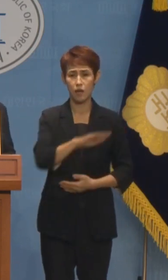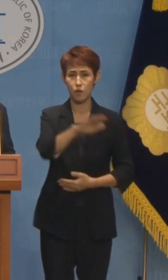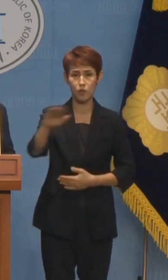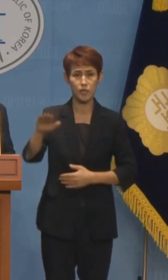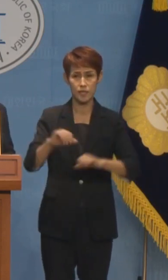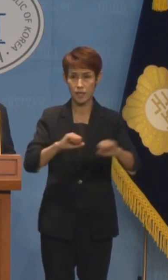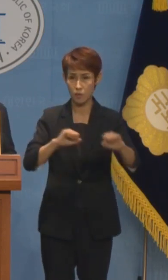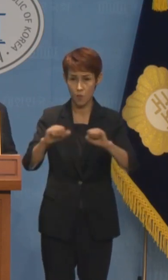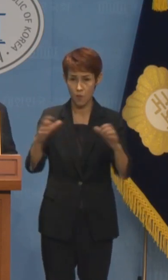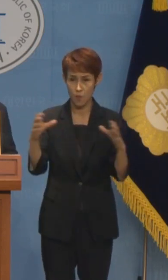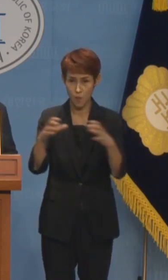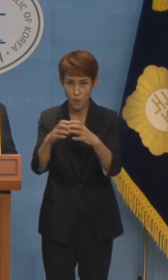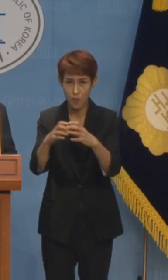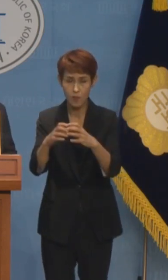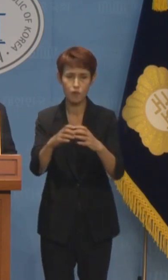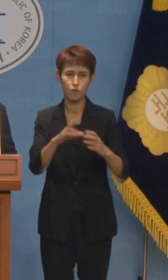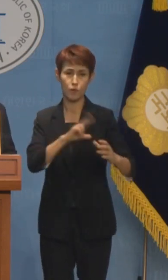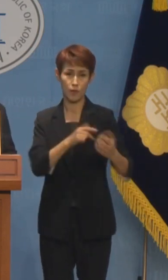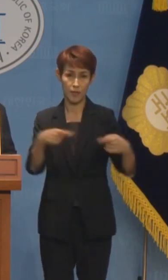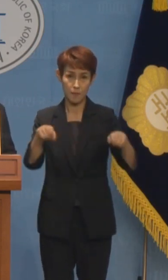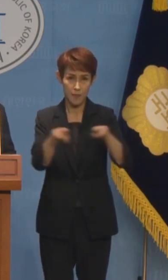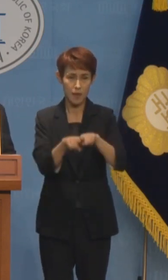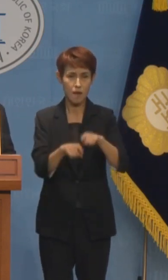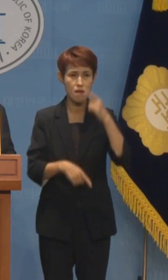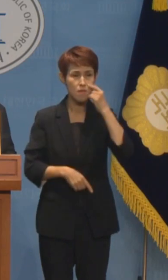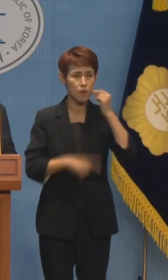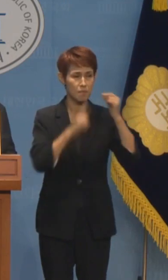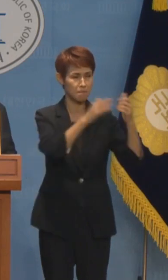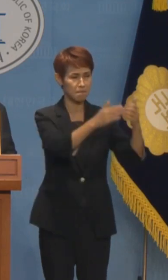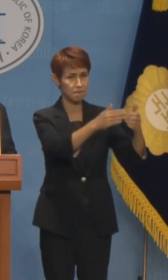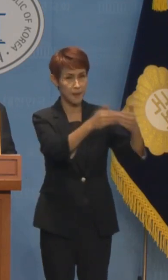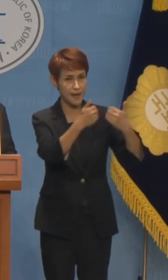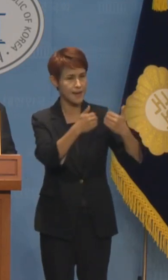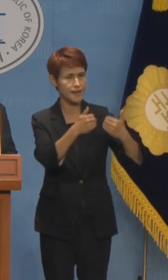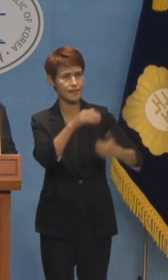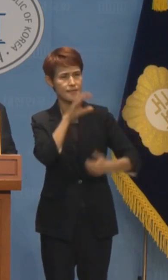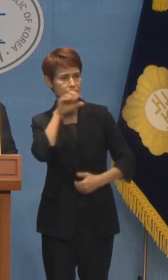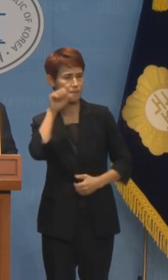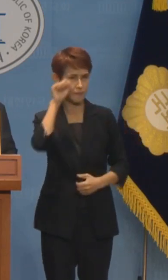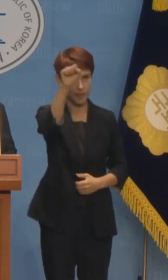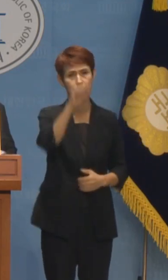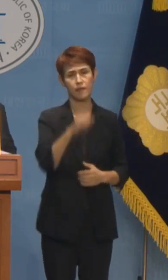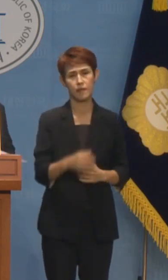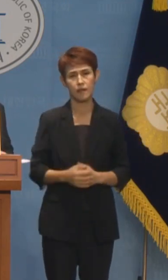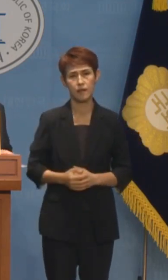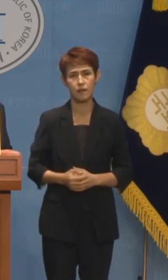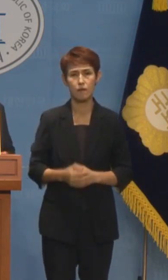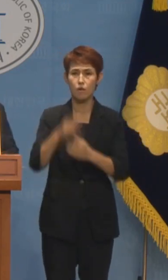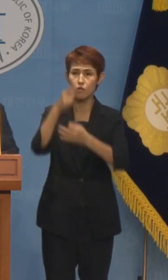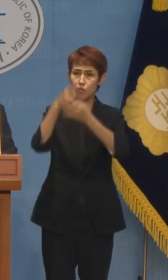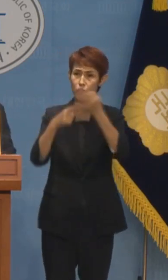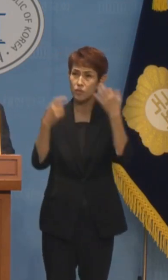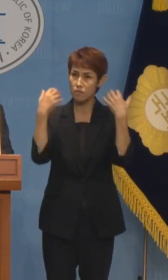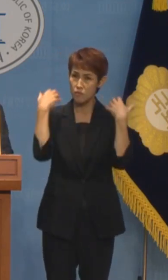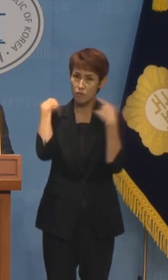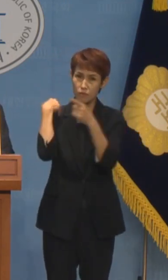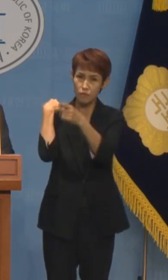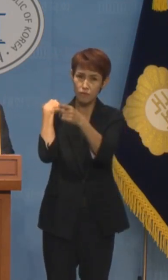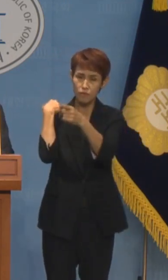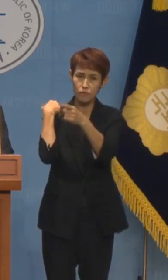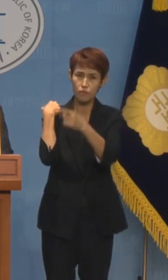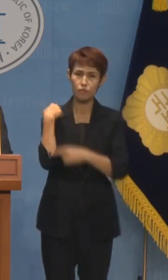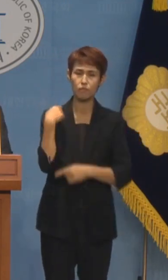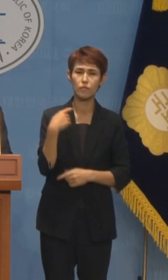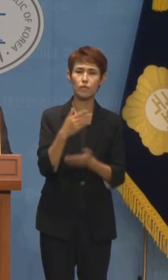같이하는 국회의원들과 함께 어 일본의 망발을 중하게 비판을 하면서요 윤성일 정부의 뉴라이트 친일 사관을